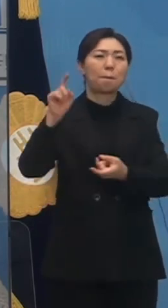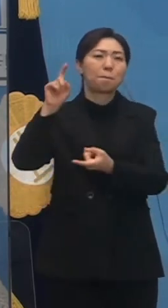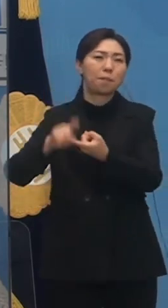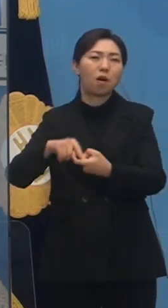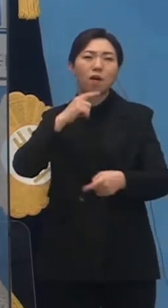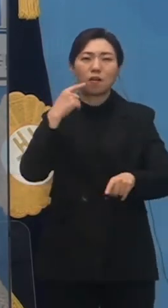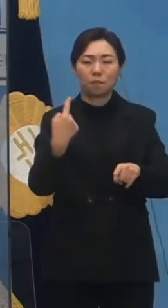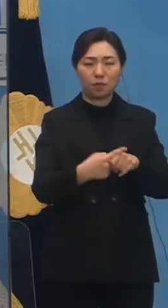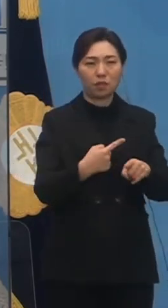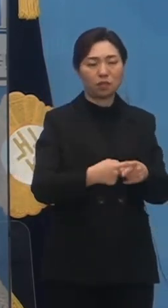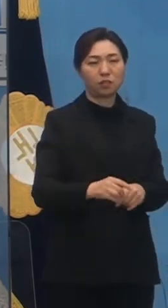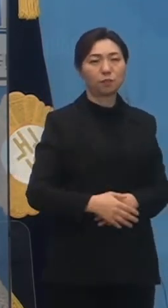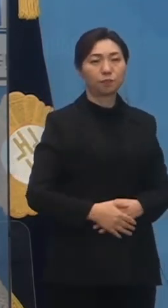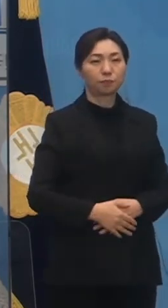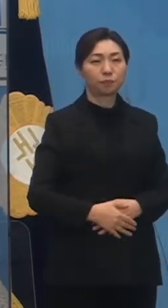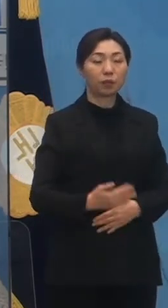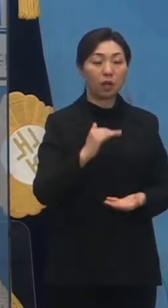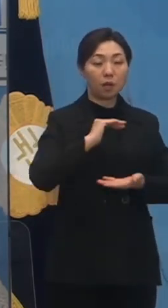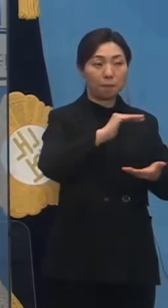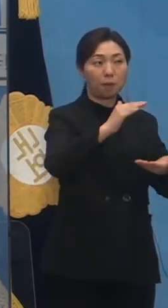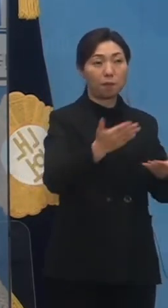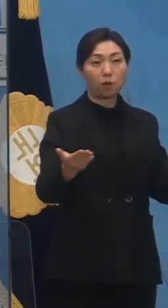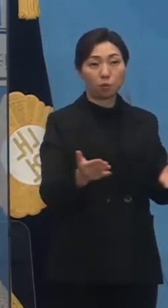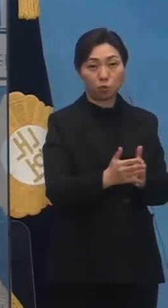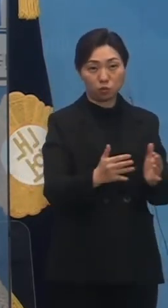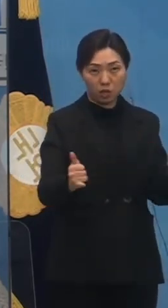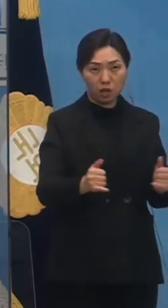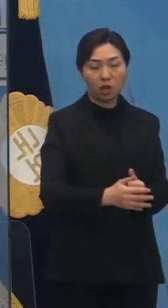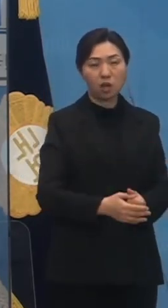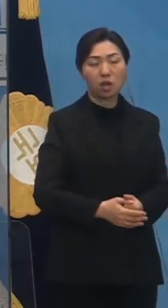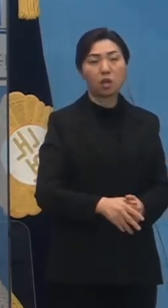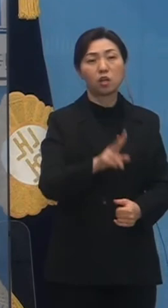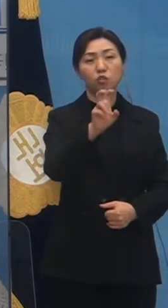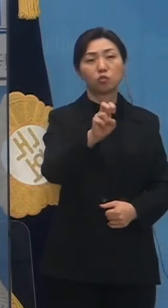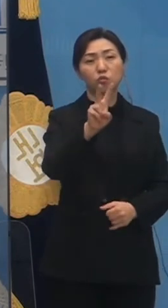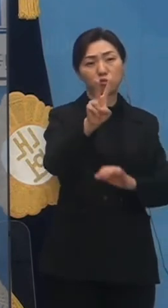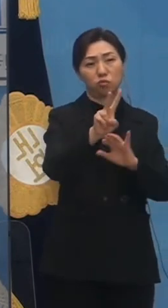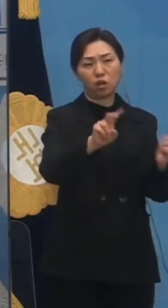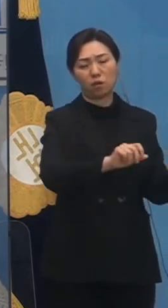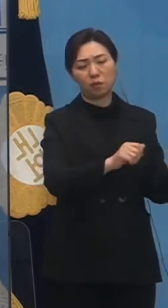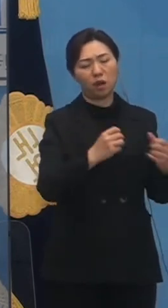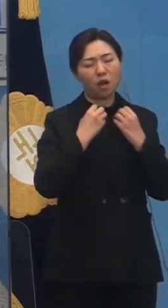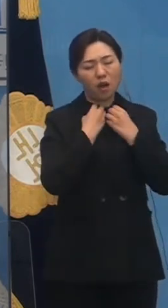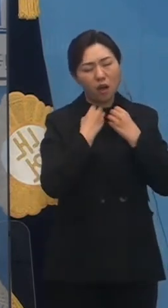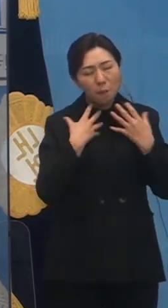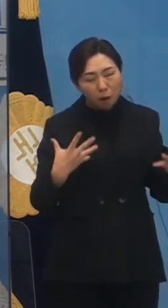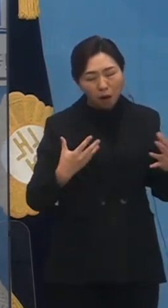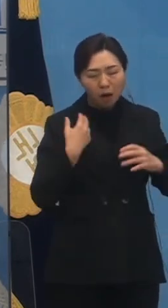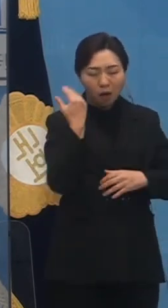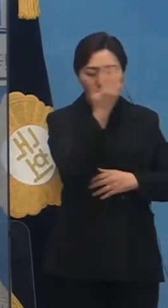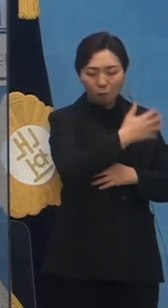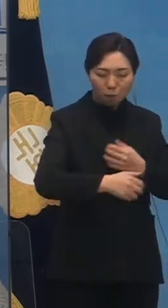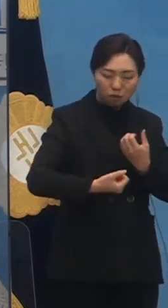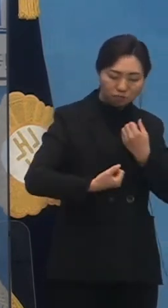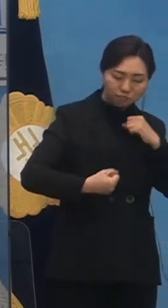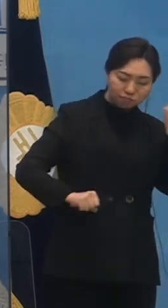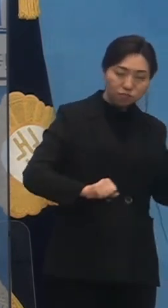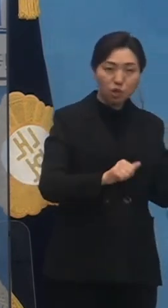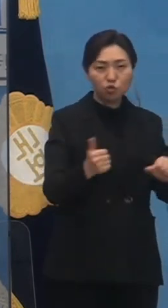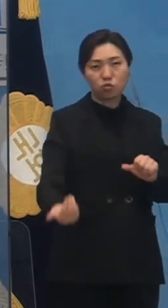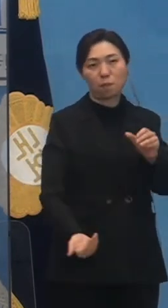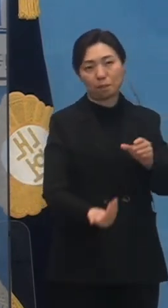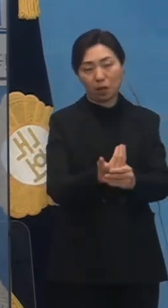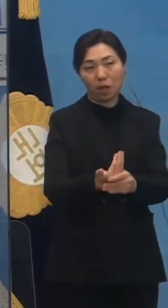택배 노동자 22명이 과로사로 세상을 떠났습니다. 도리어 정부는 이런 상황 속에서 사측에 맞선